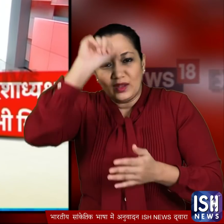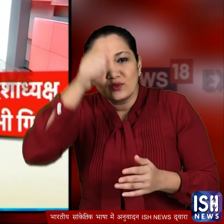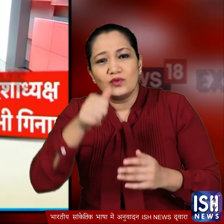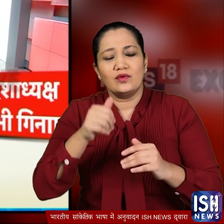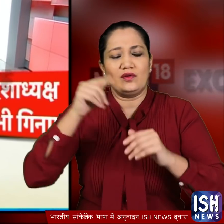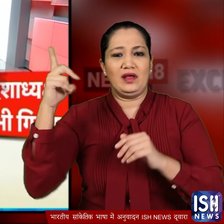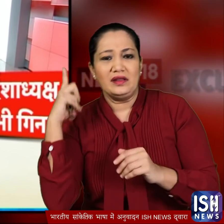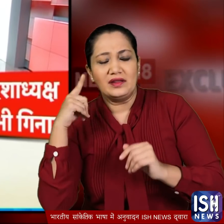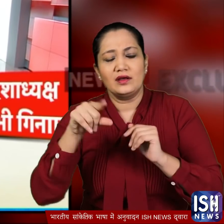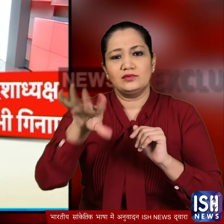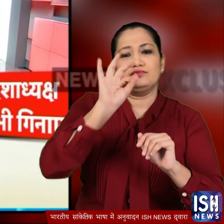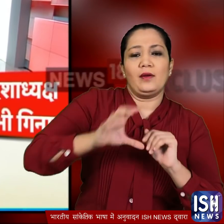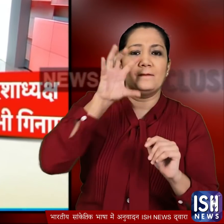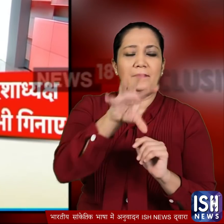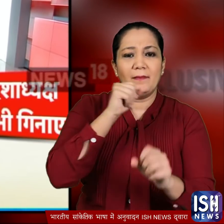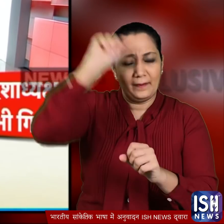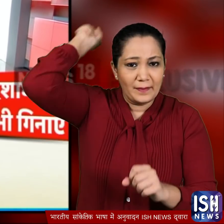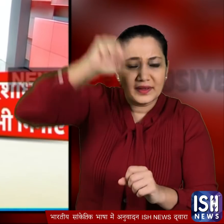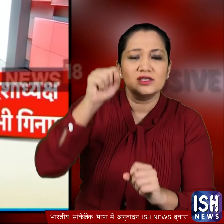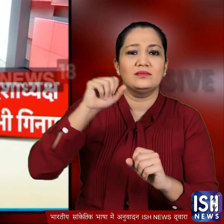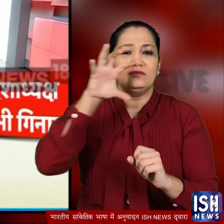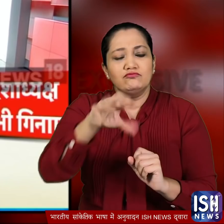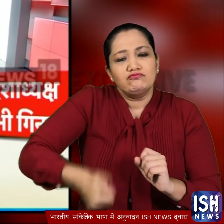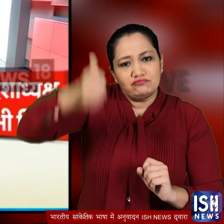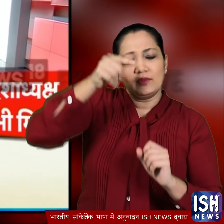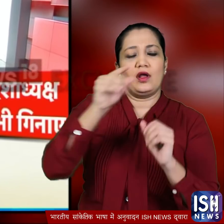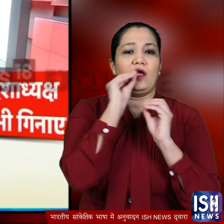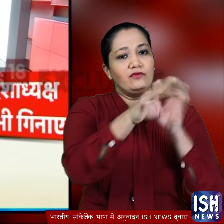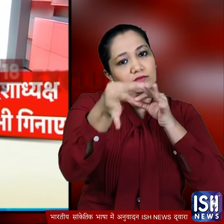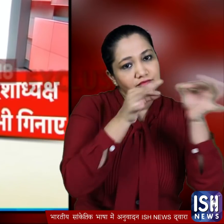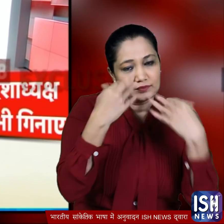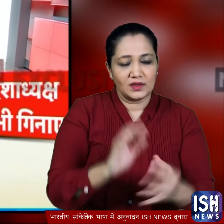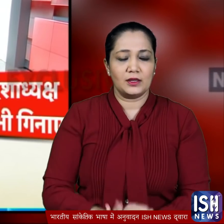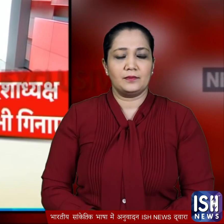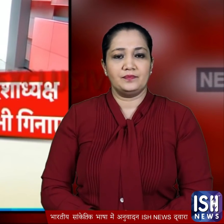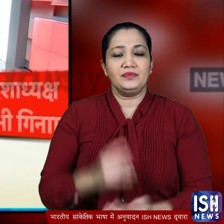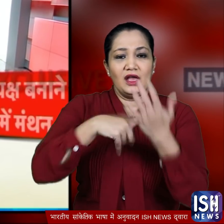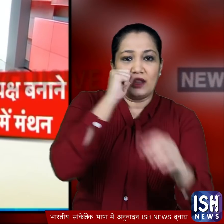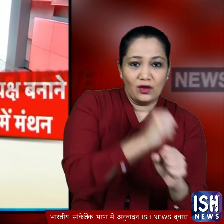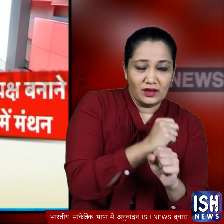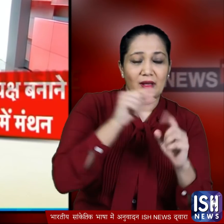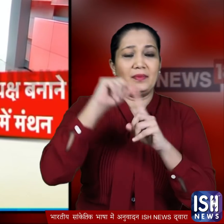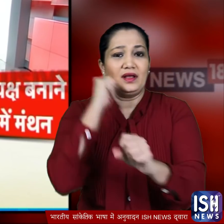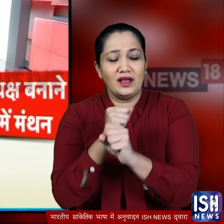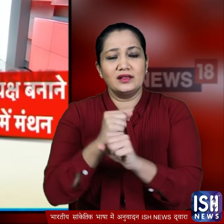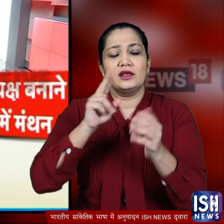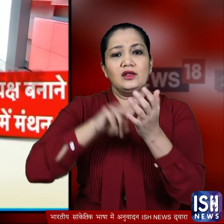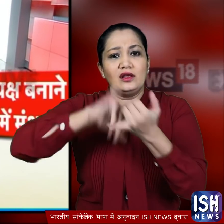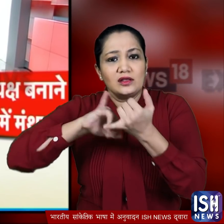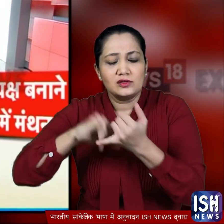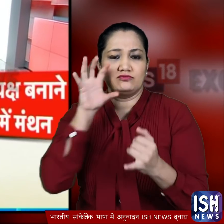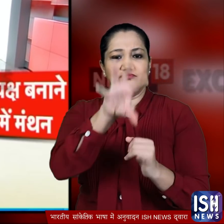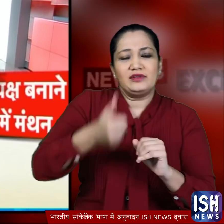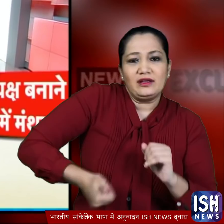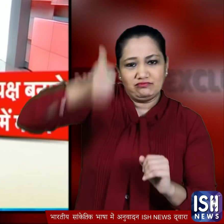को पंजाब कांग्रेस का अध्यक्ष बनाने के फायदे भी कांग्रेस के बड़े नेताओं को समझाए, जबकि राहुल और प्रियंका सिद्धू को प्रदेश